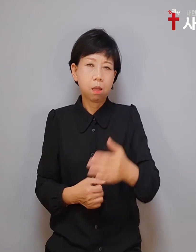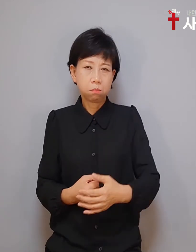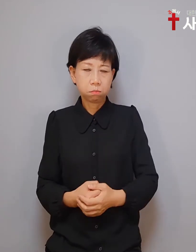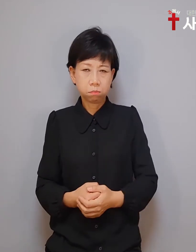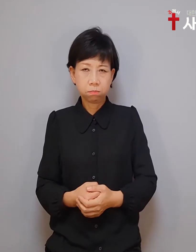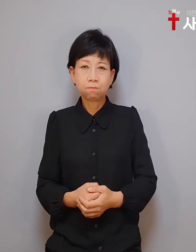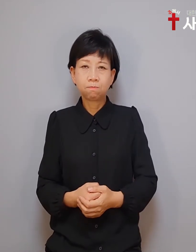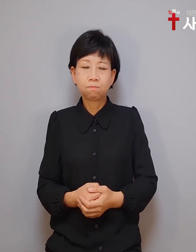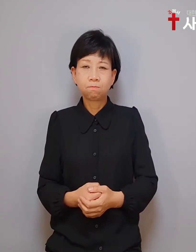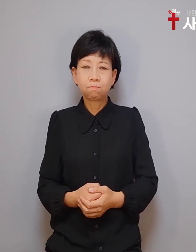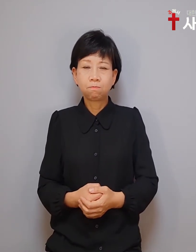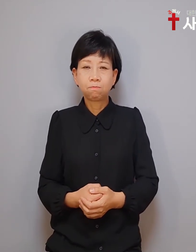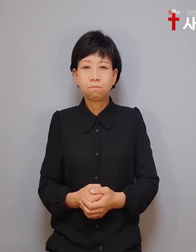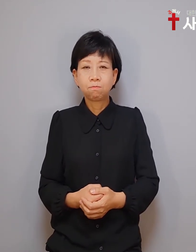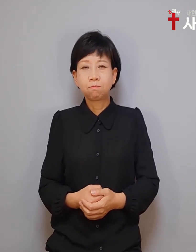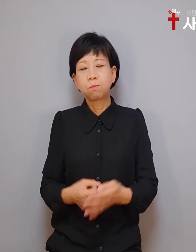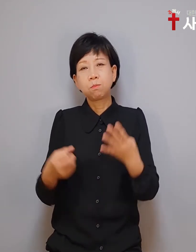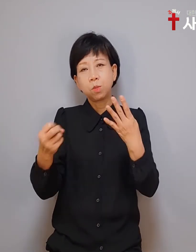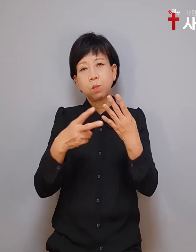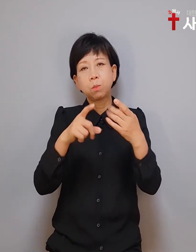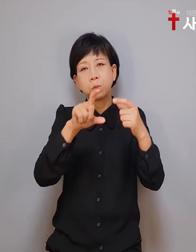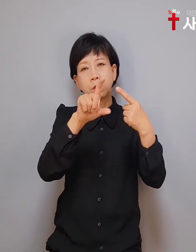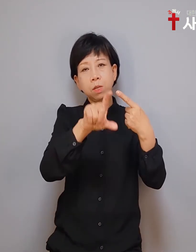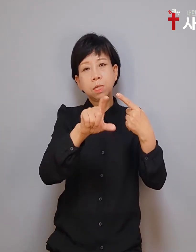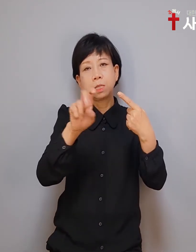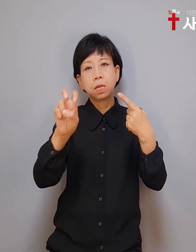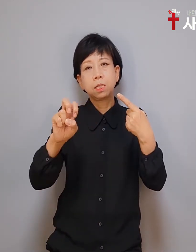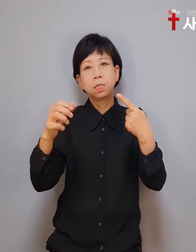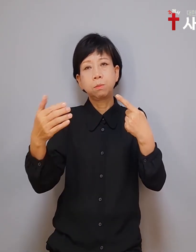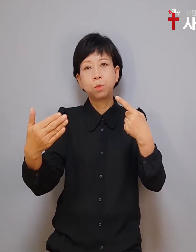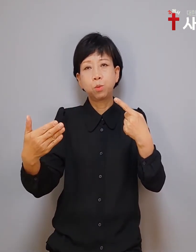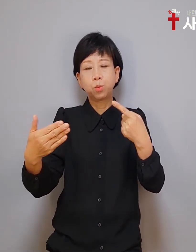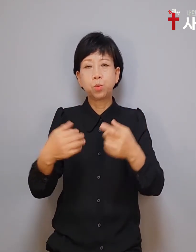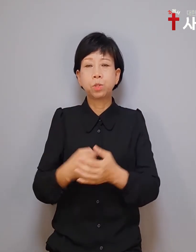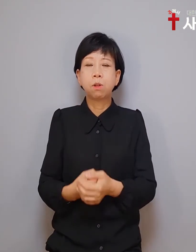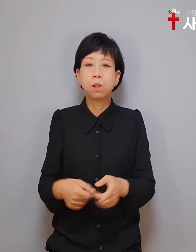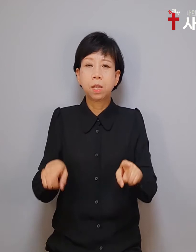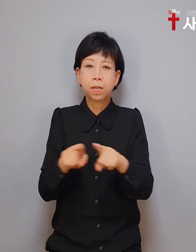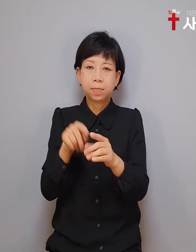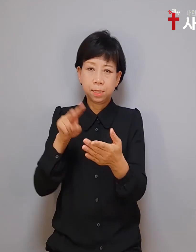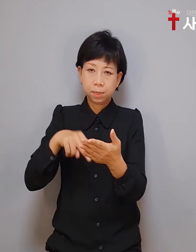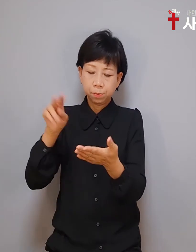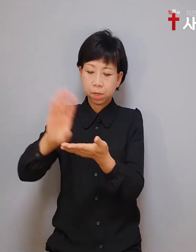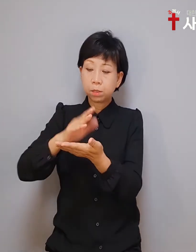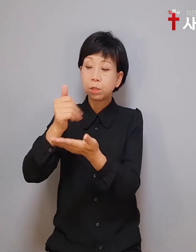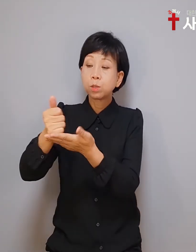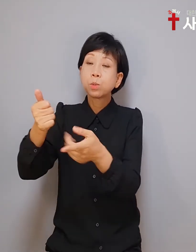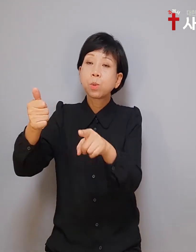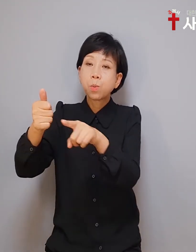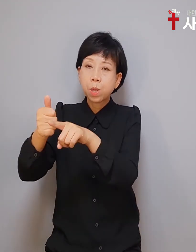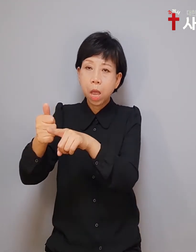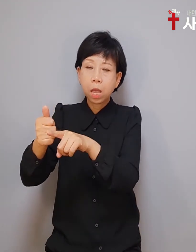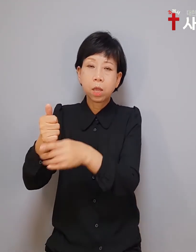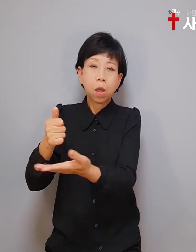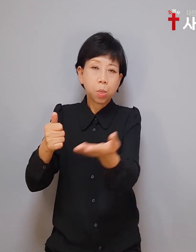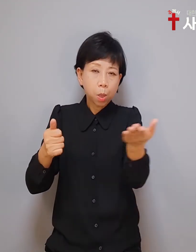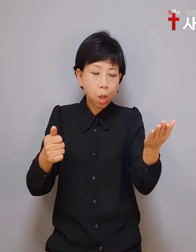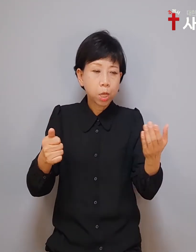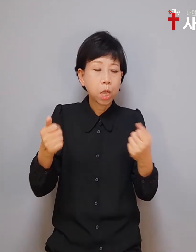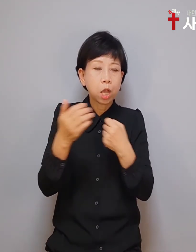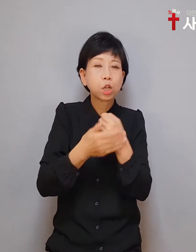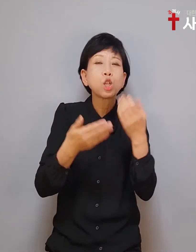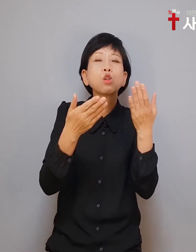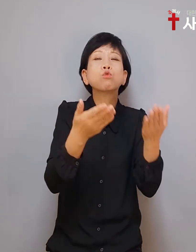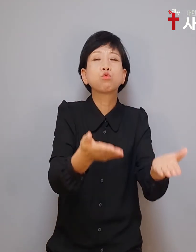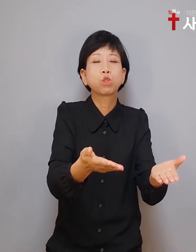1장 29절 말씀을 볼까요? 같이 한번 이건 읽어보겠습니다. 그리스도를 위하여 너희에게 은혜를